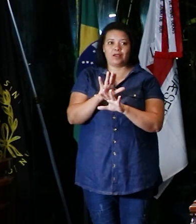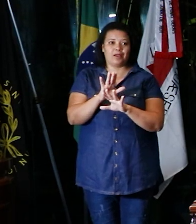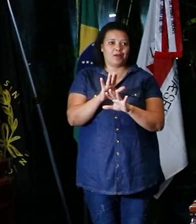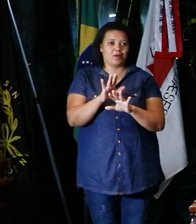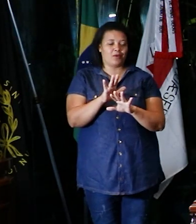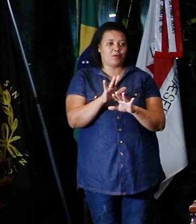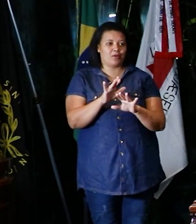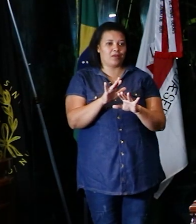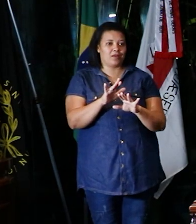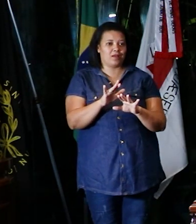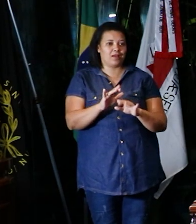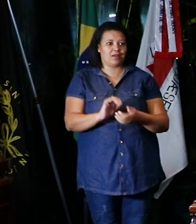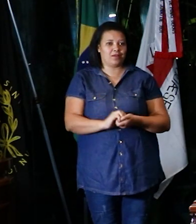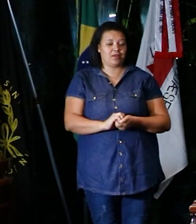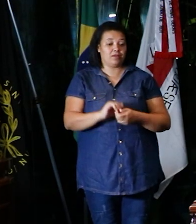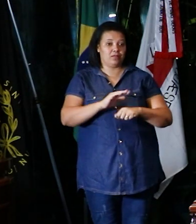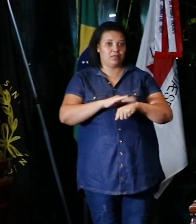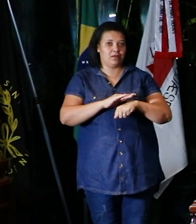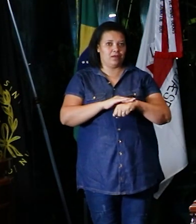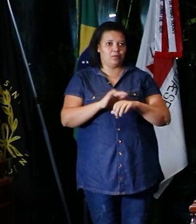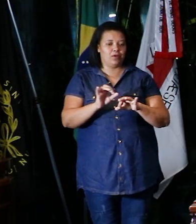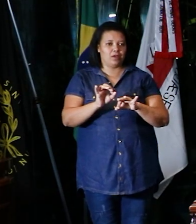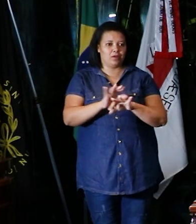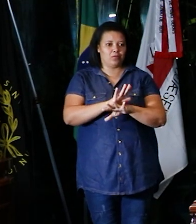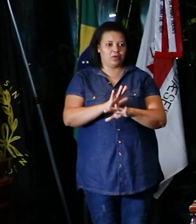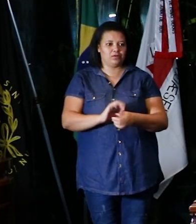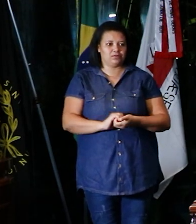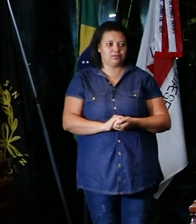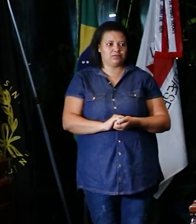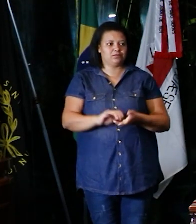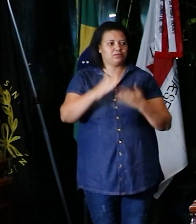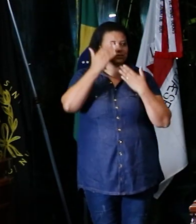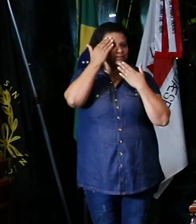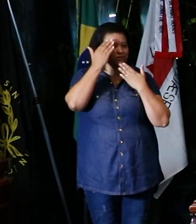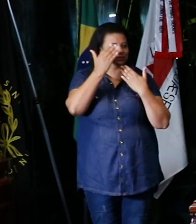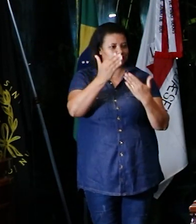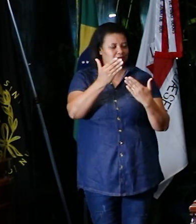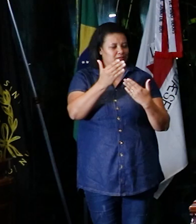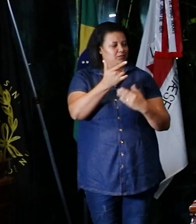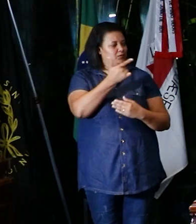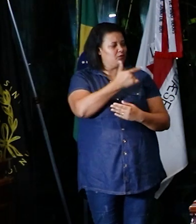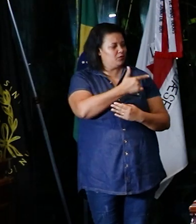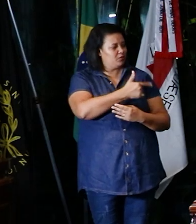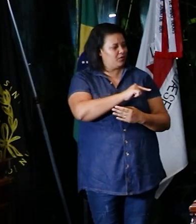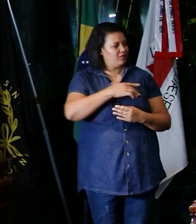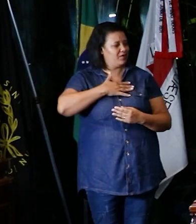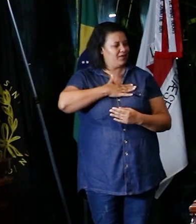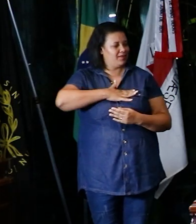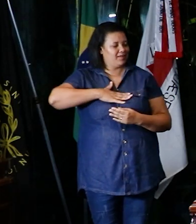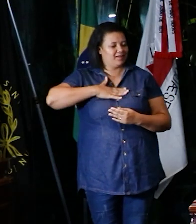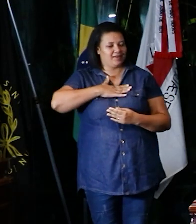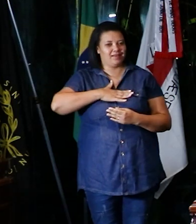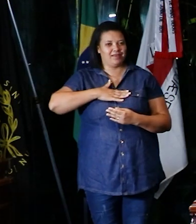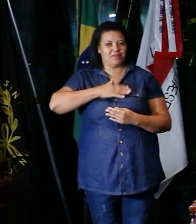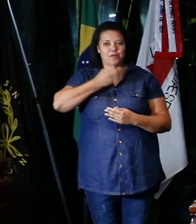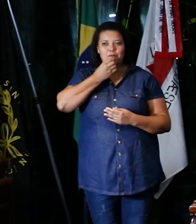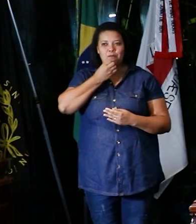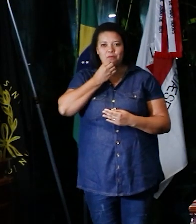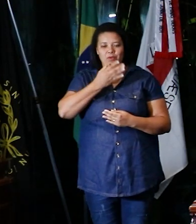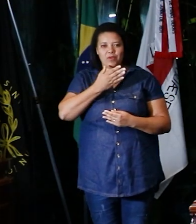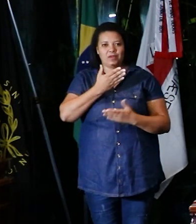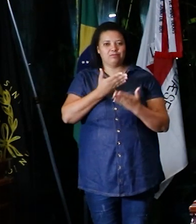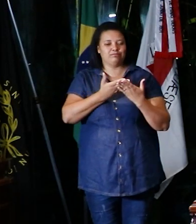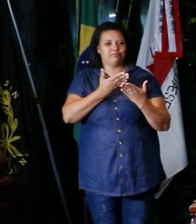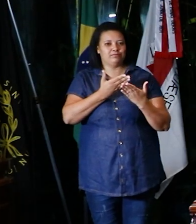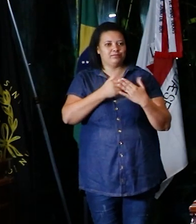com o nosso tempo aqui. Eu quero agradecer a você uma vez mais, querida. Bom demais ter